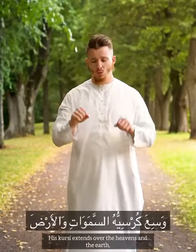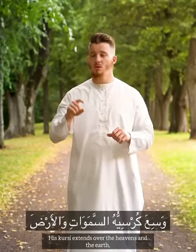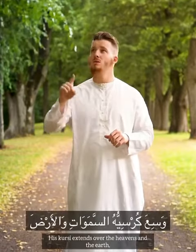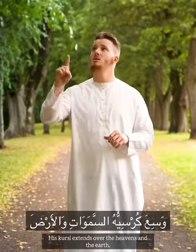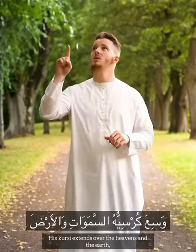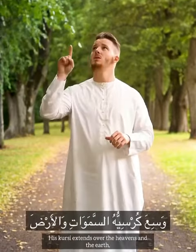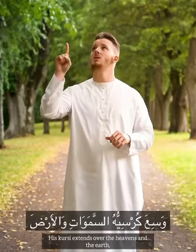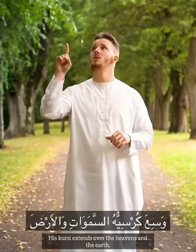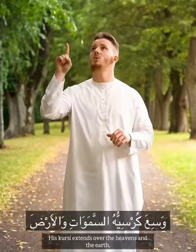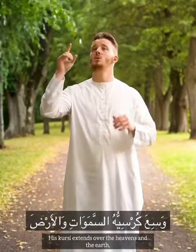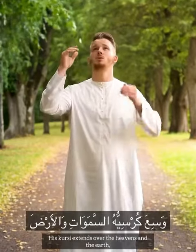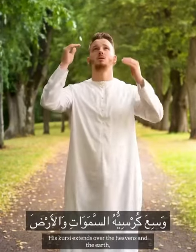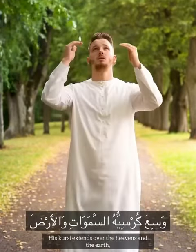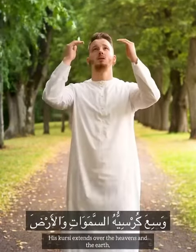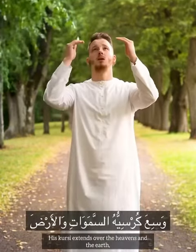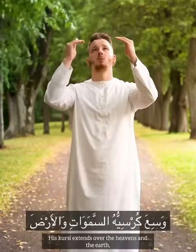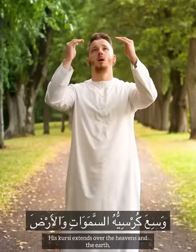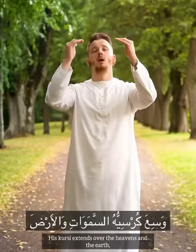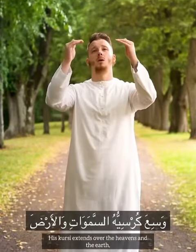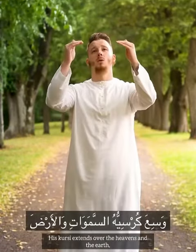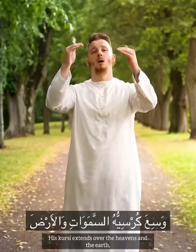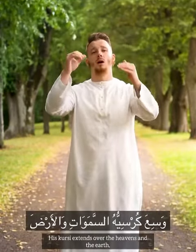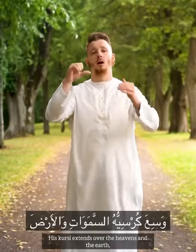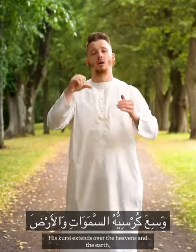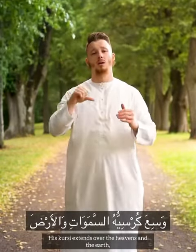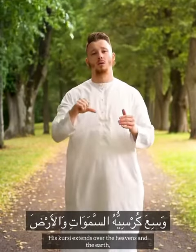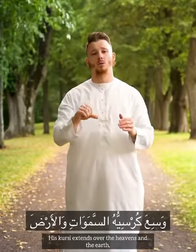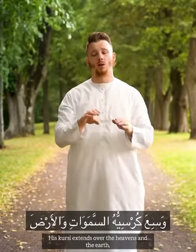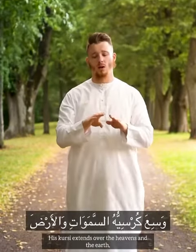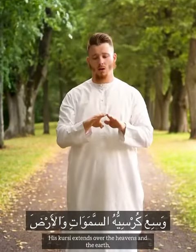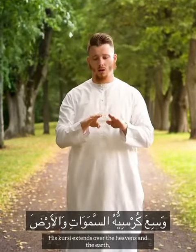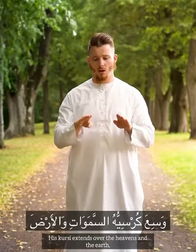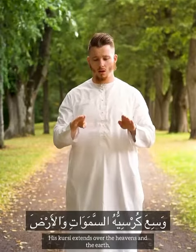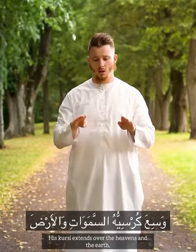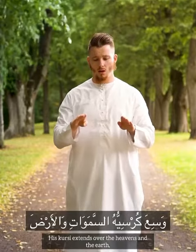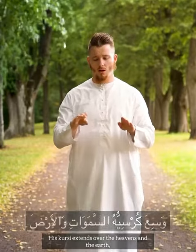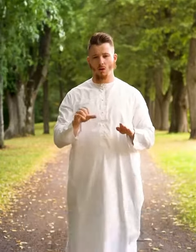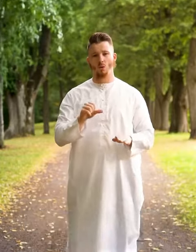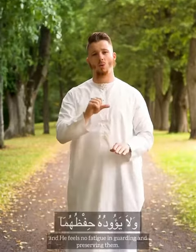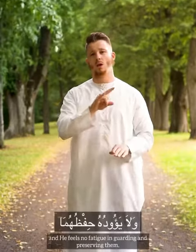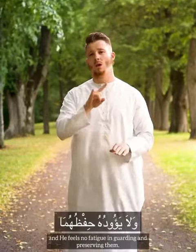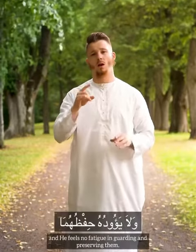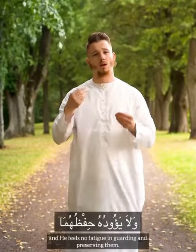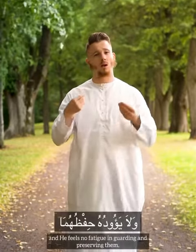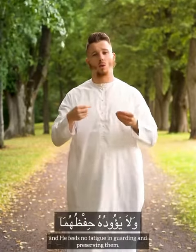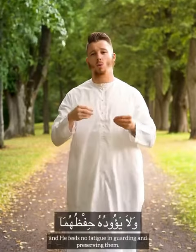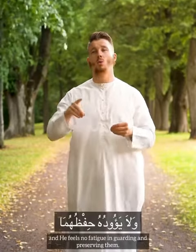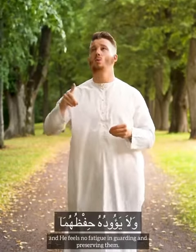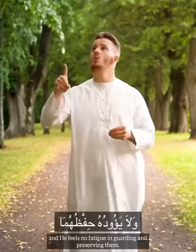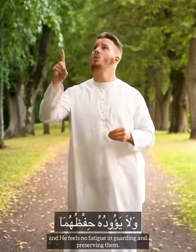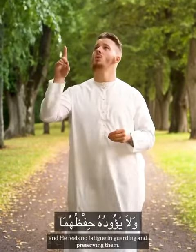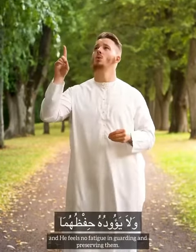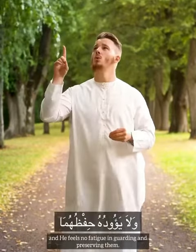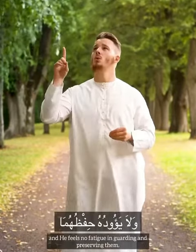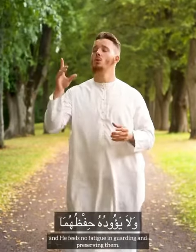كرسيه السماوات والأرض ولا يؤده